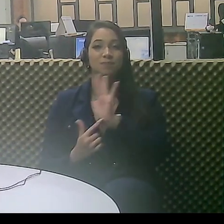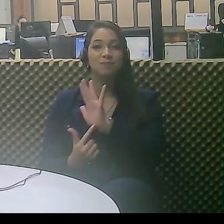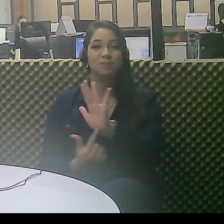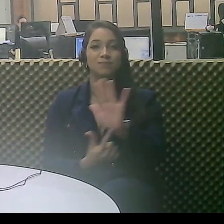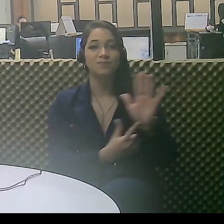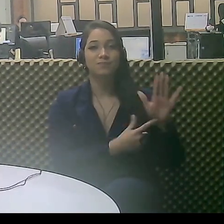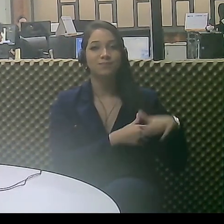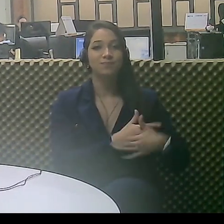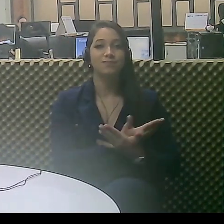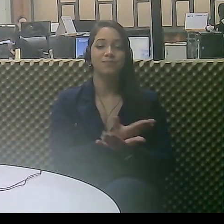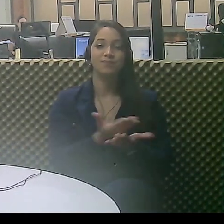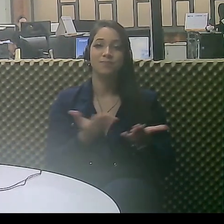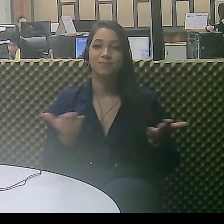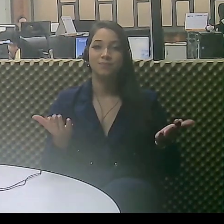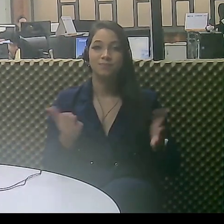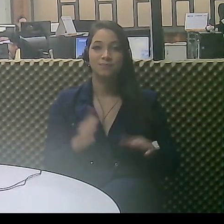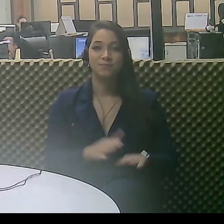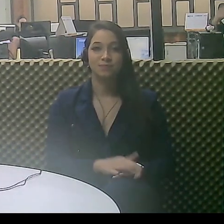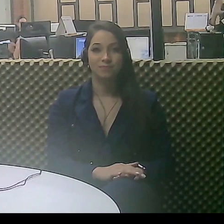no ar